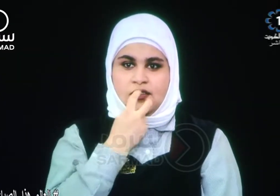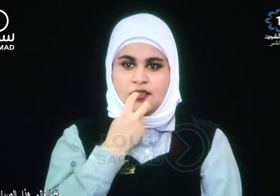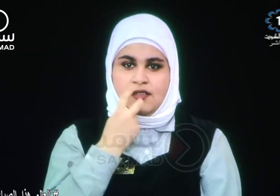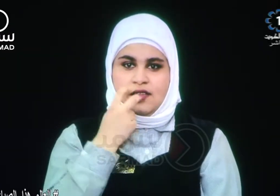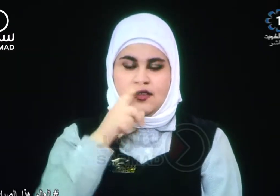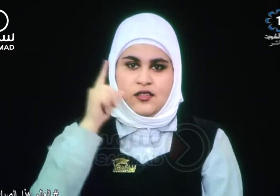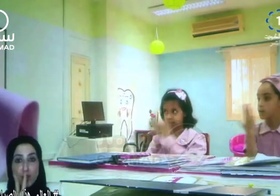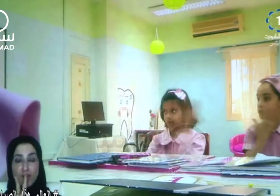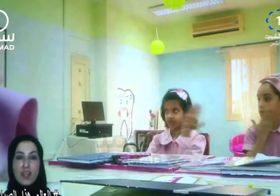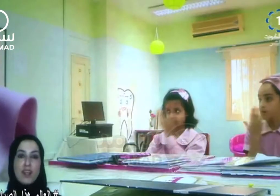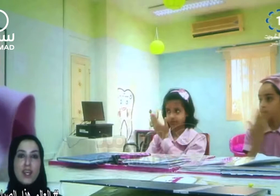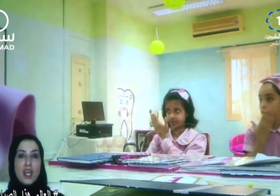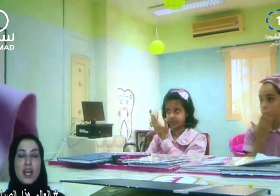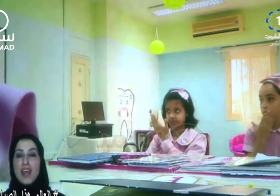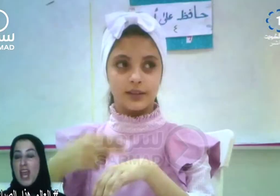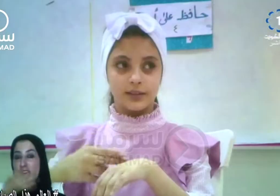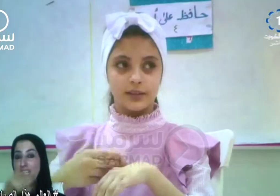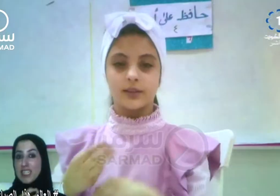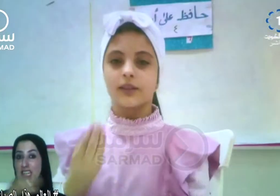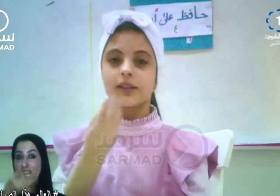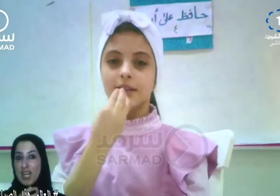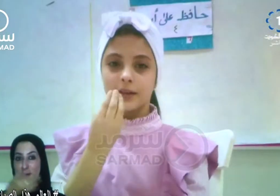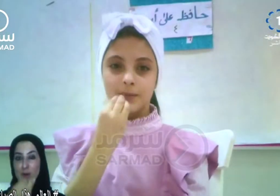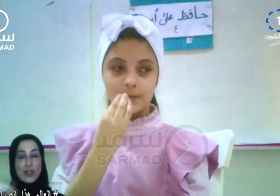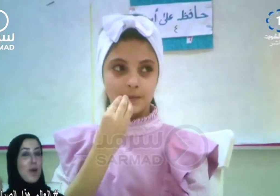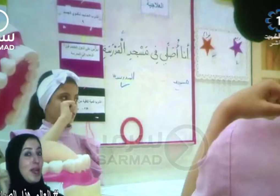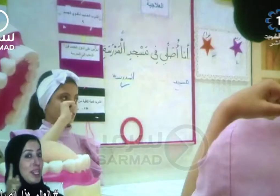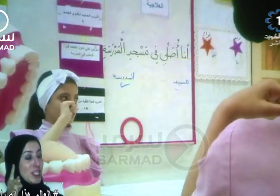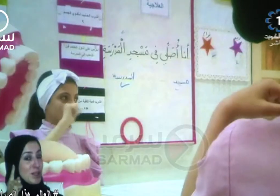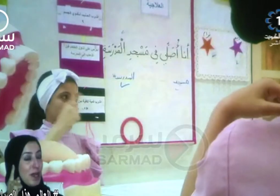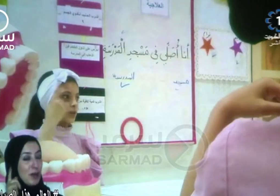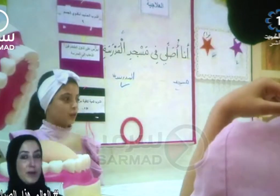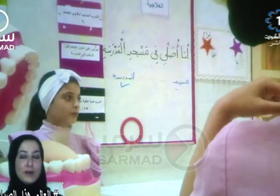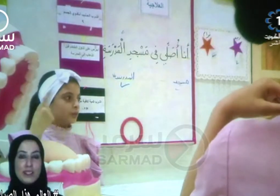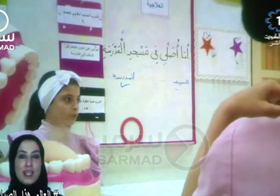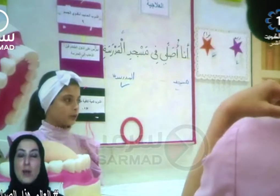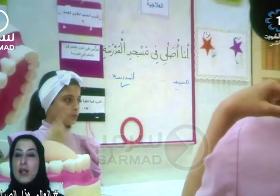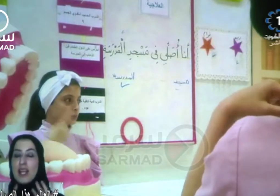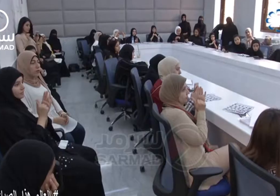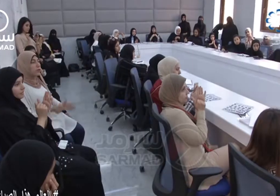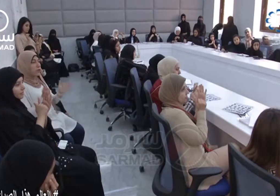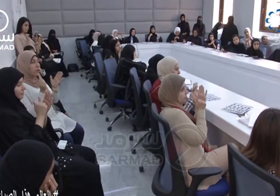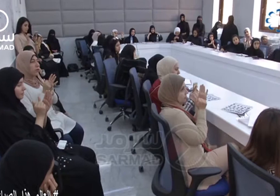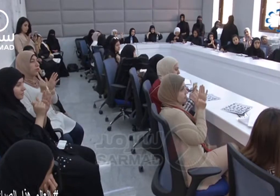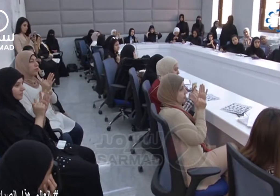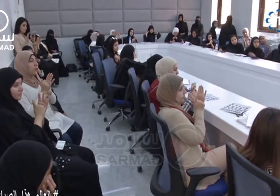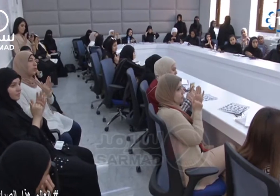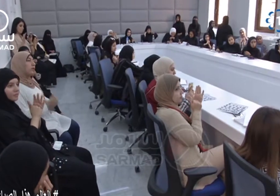التي يواجهها التلاميذ الصم في الفصول الدراسية لتزداد فرص تعليمهم العالي وفرصهم الوظيفية. شو